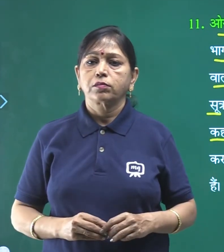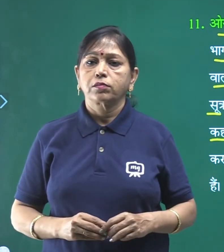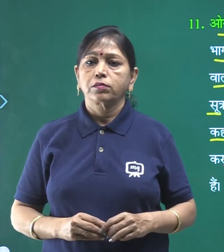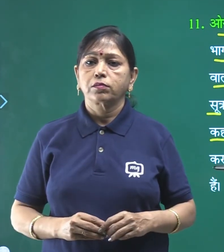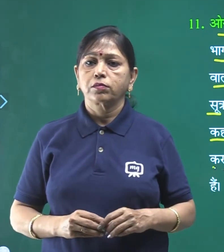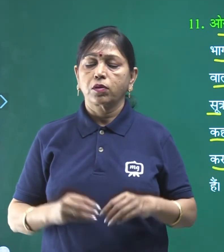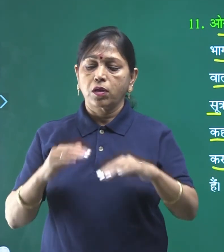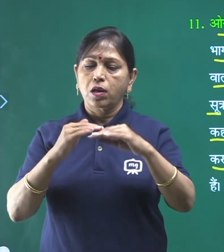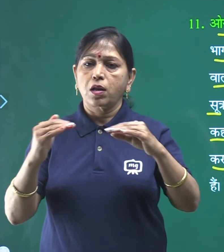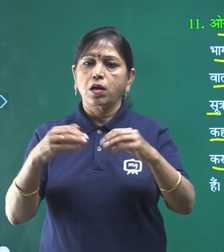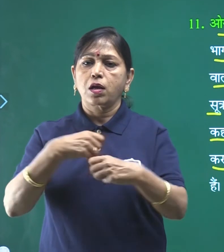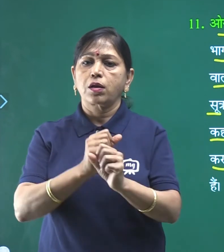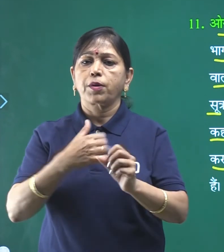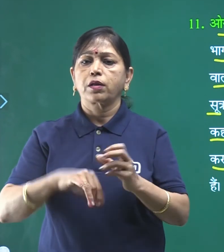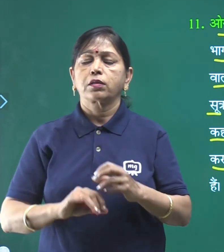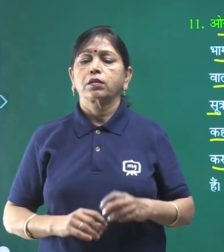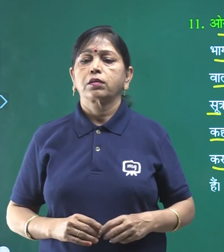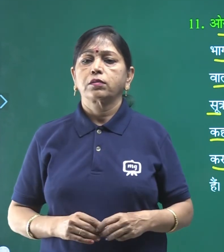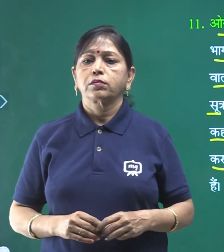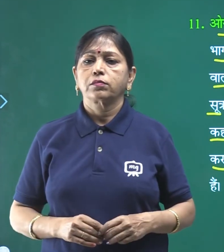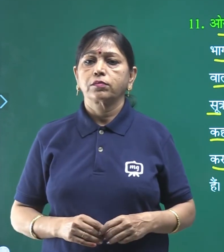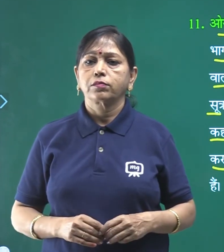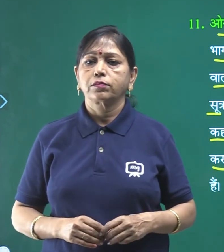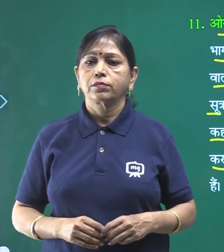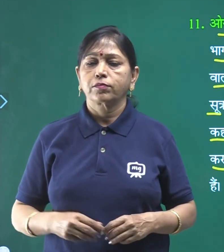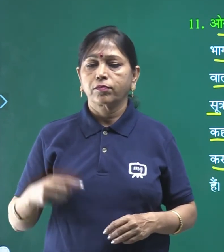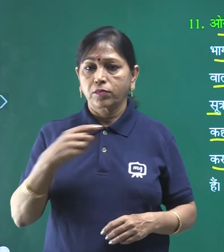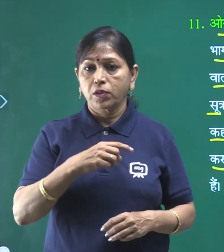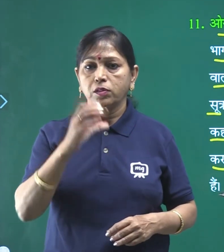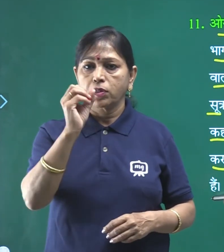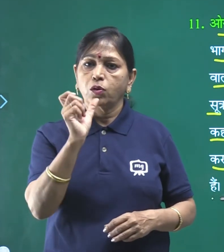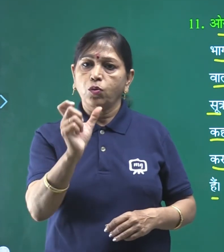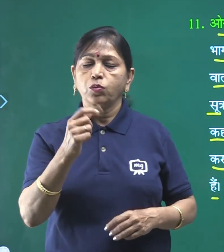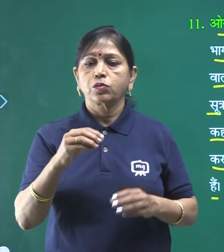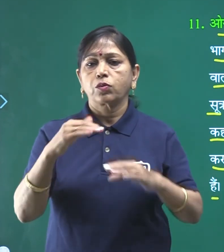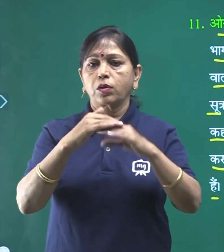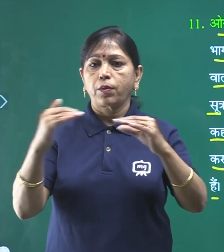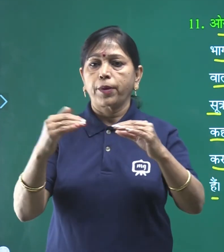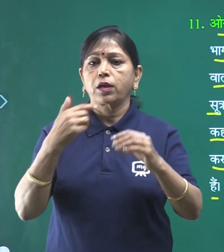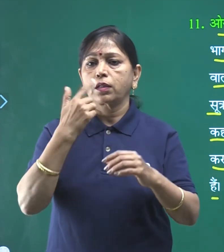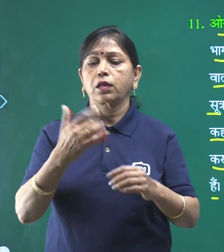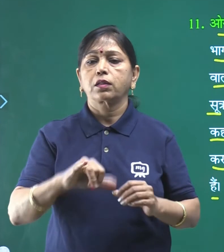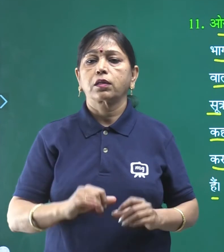का निर्माण करते हैं जिसे और ऑन परत कहते हैं